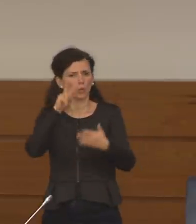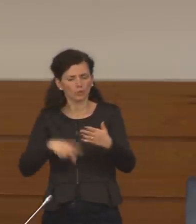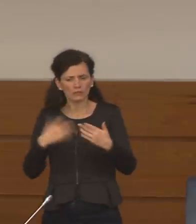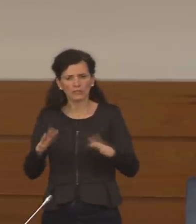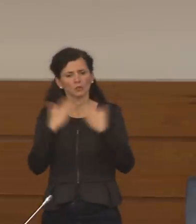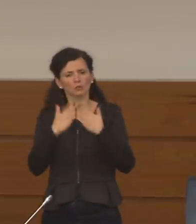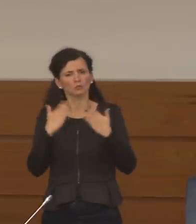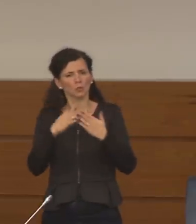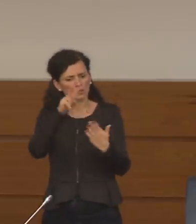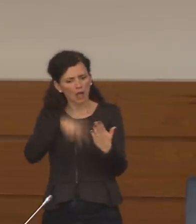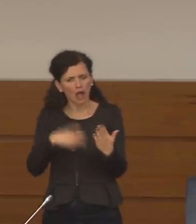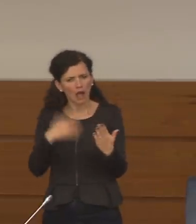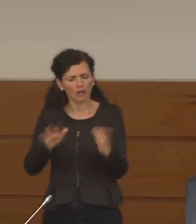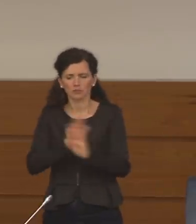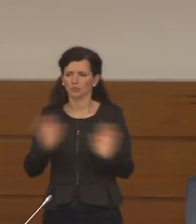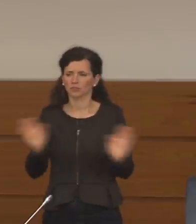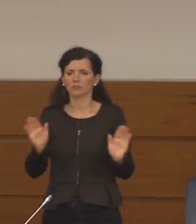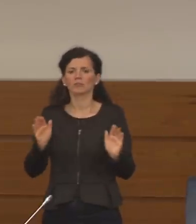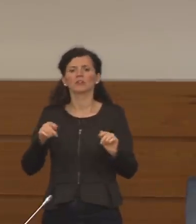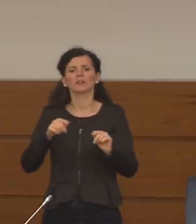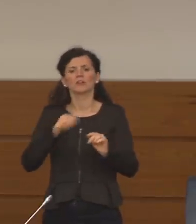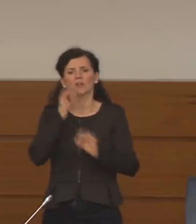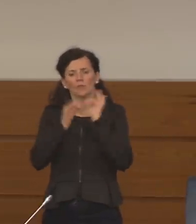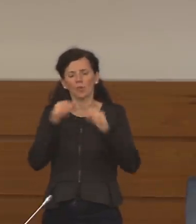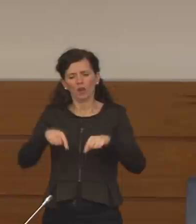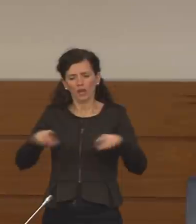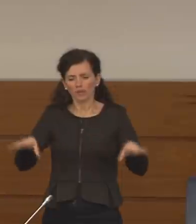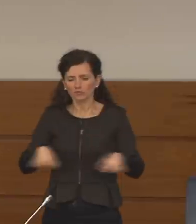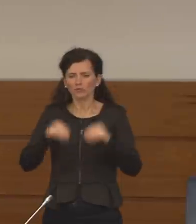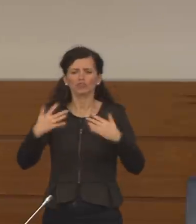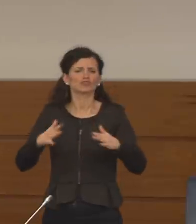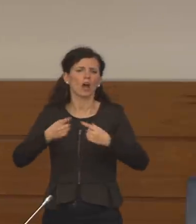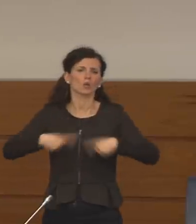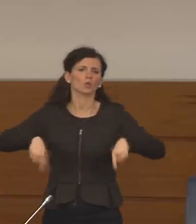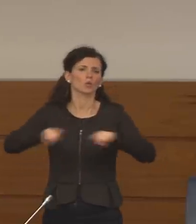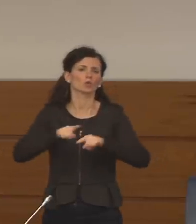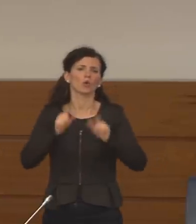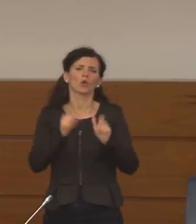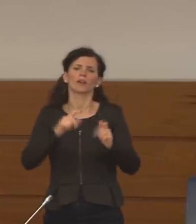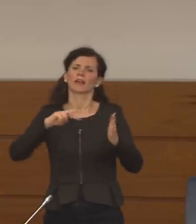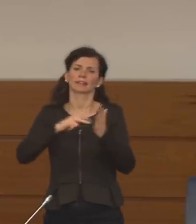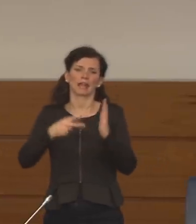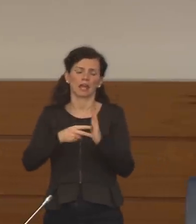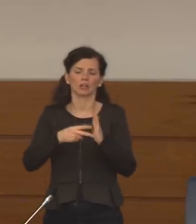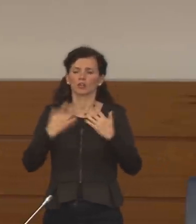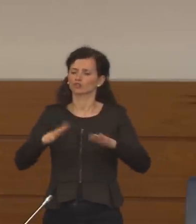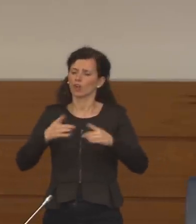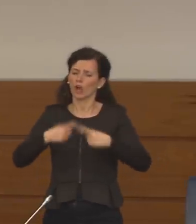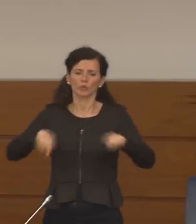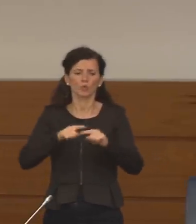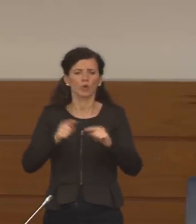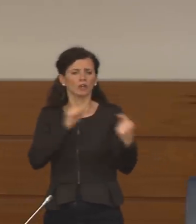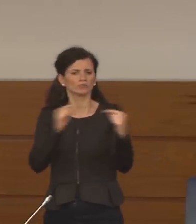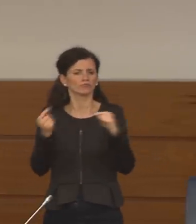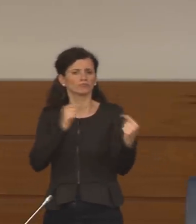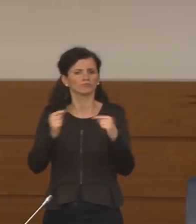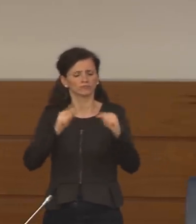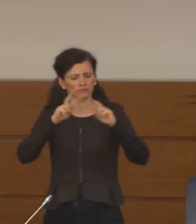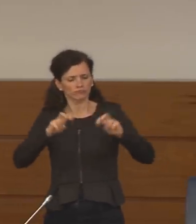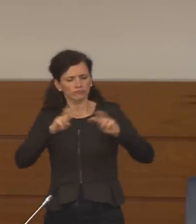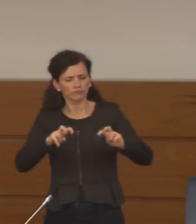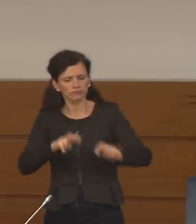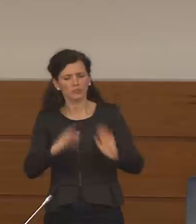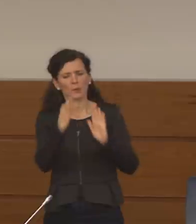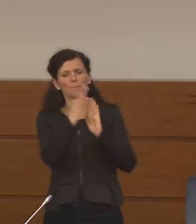studiato e adesso sono in corso anche delle riunioni di ordine tecnico nelle quali si stanno analizzando anche alcuni